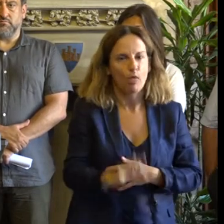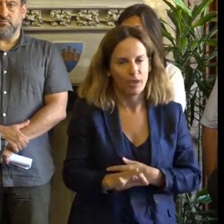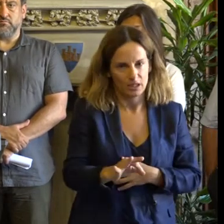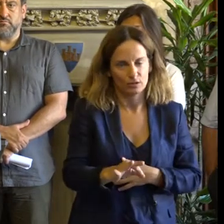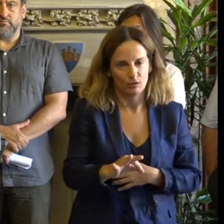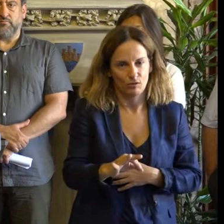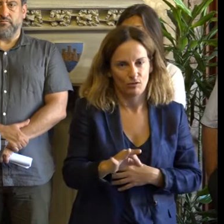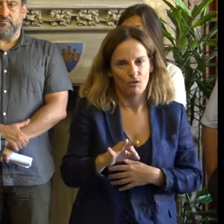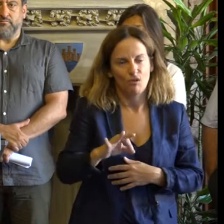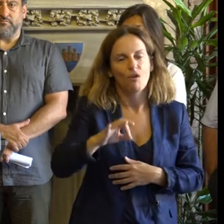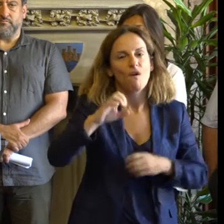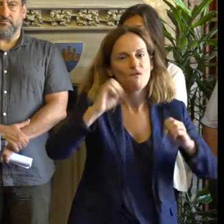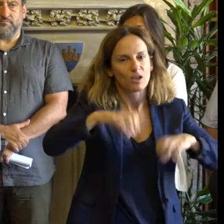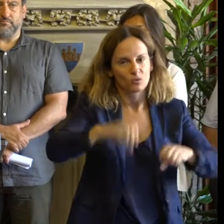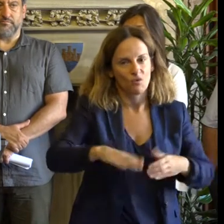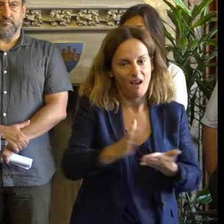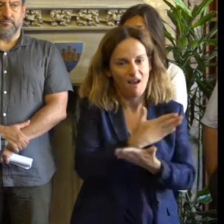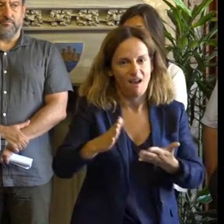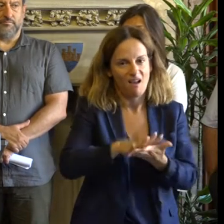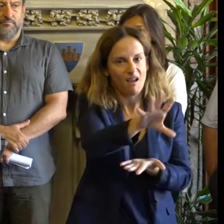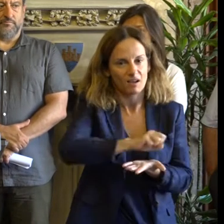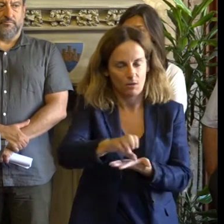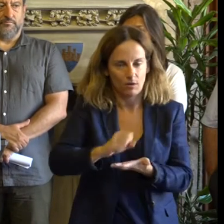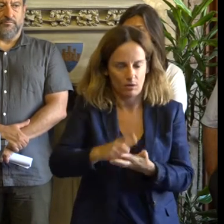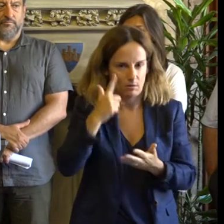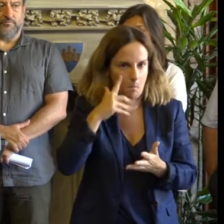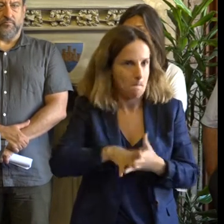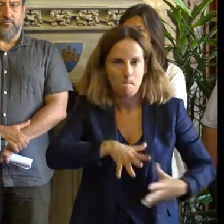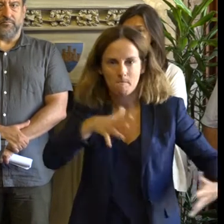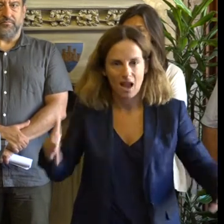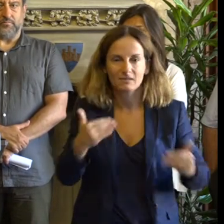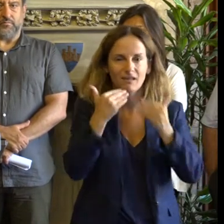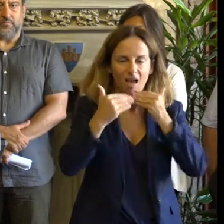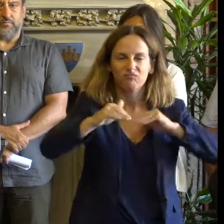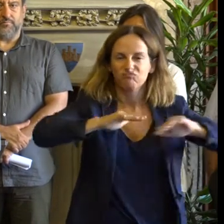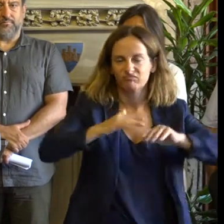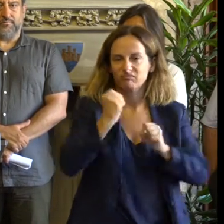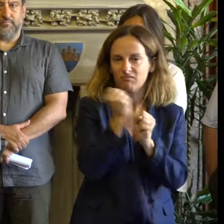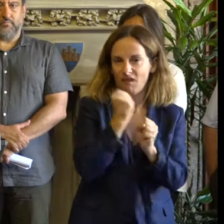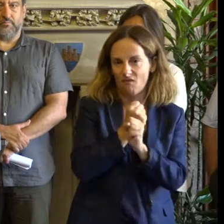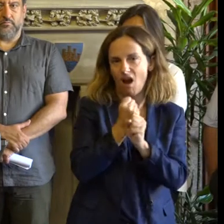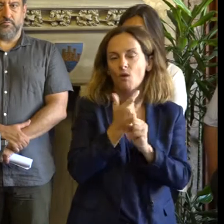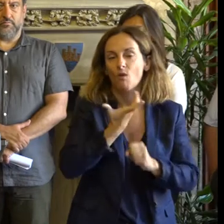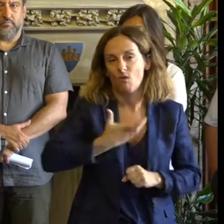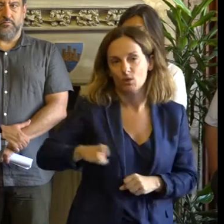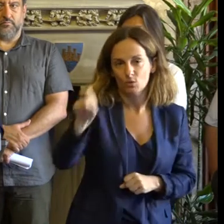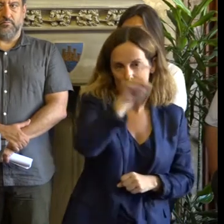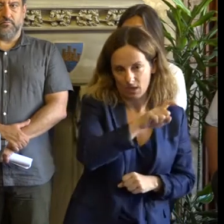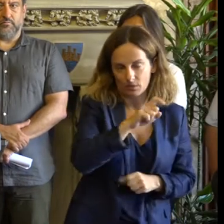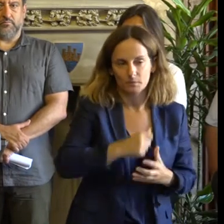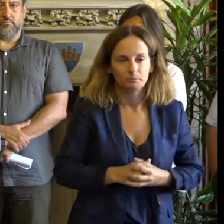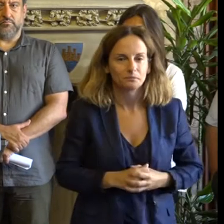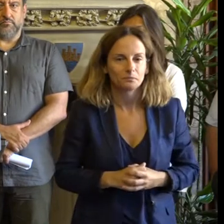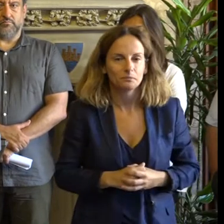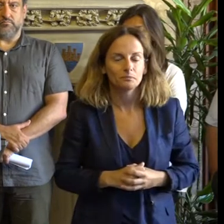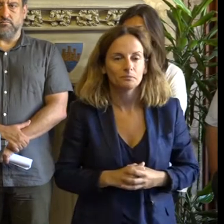de coordinació que també s'està fent a molts ajuntaments de Mallorca i especialment també en Sort de Palma i en Sort de l'àrea metropolitana de Palma. A